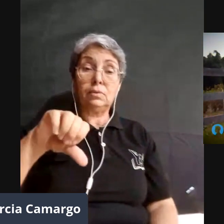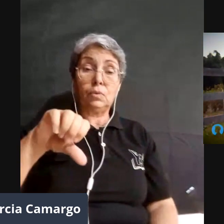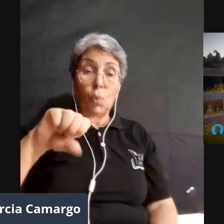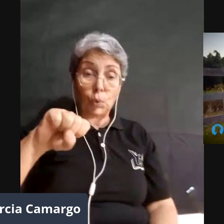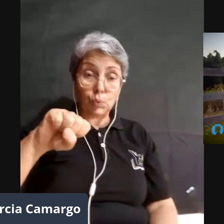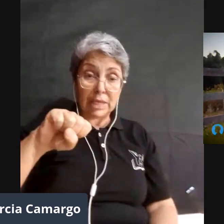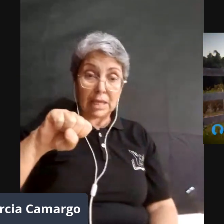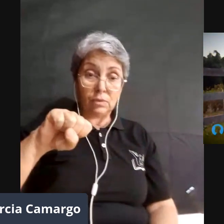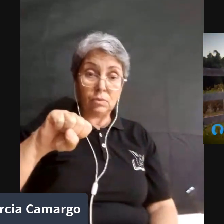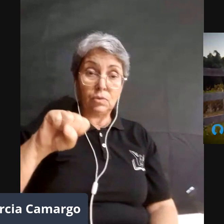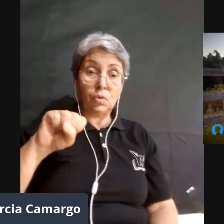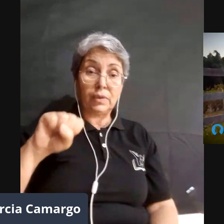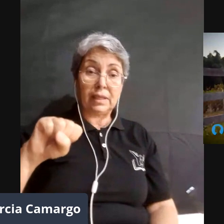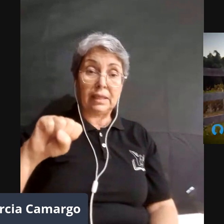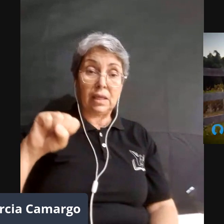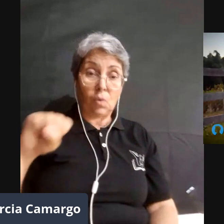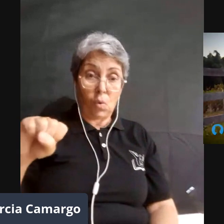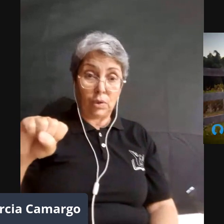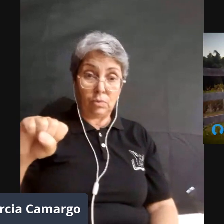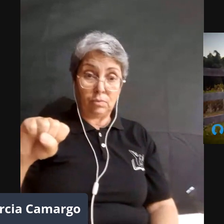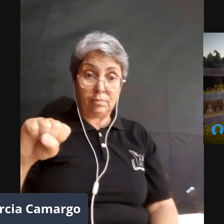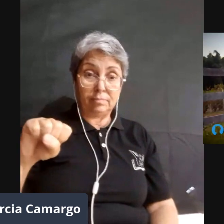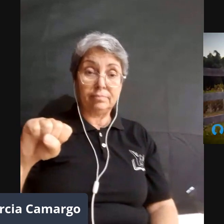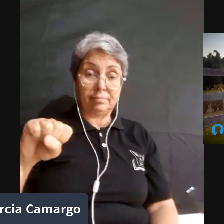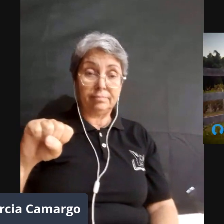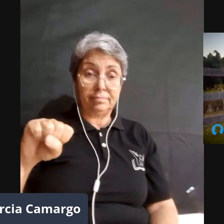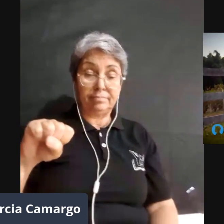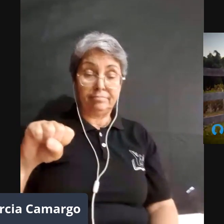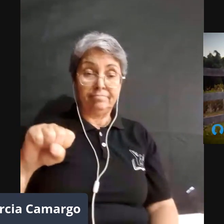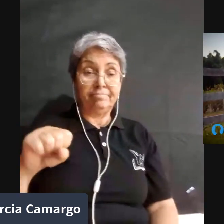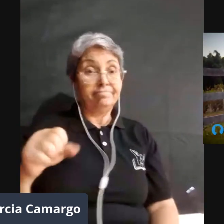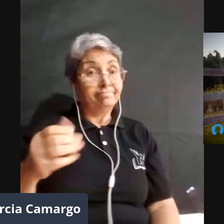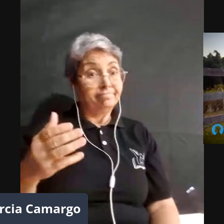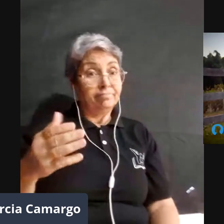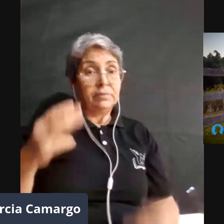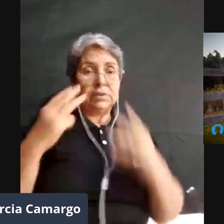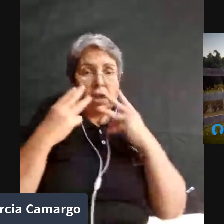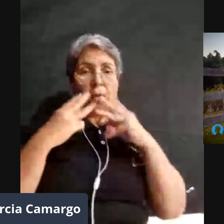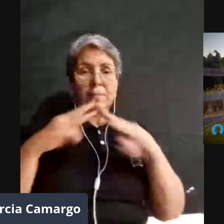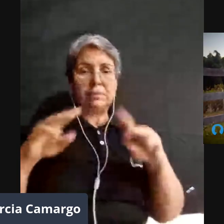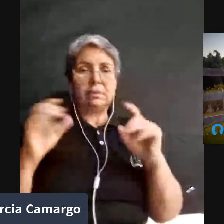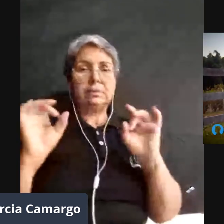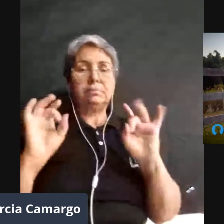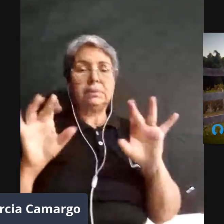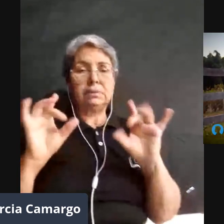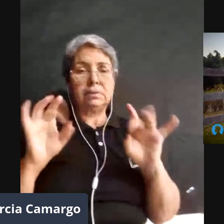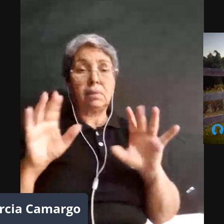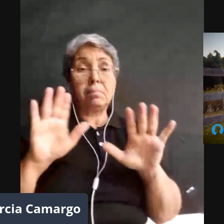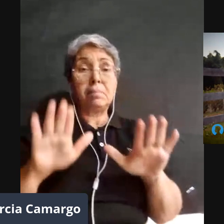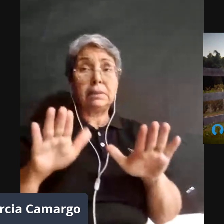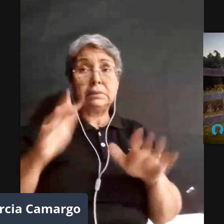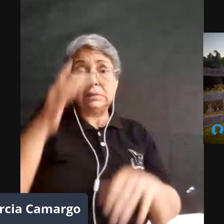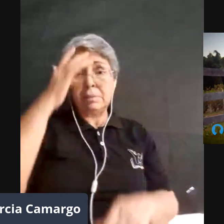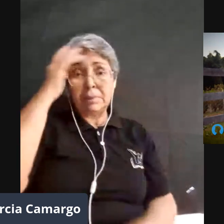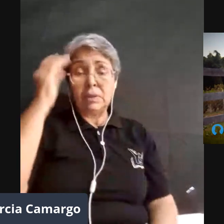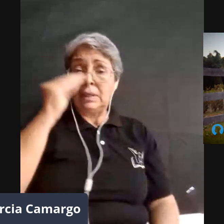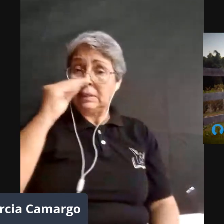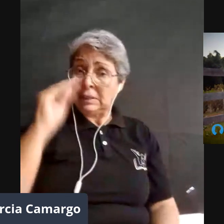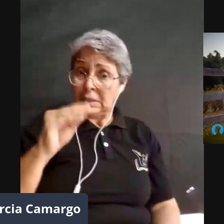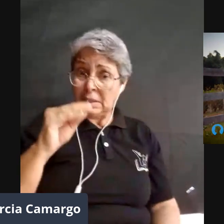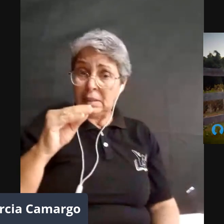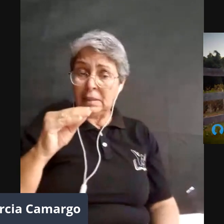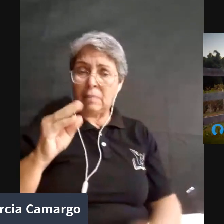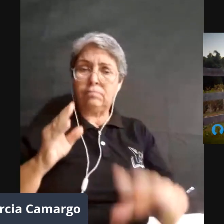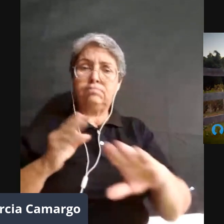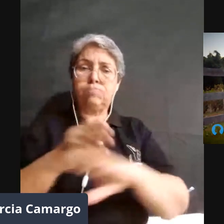é recusada, acontece algo terrível. O erro sempre entra para